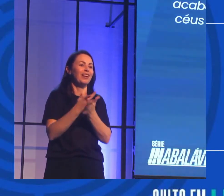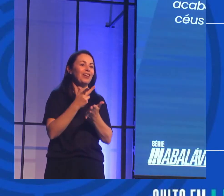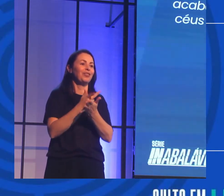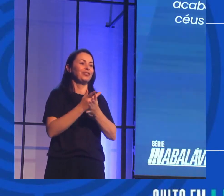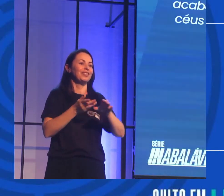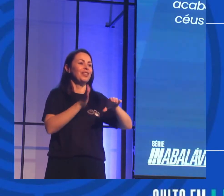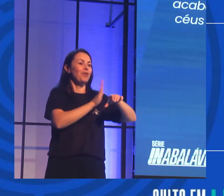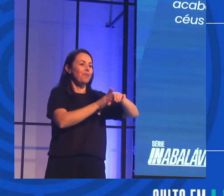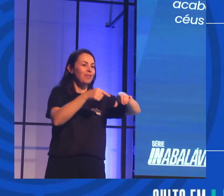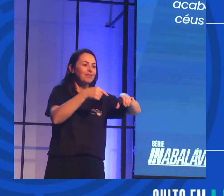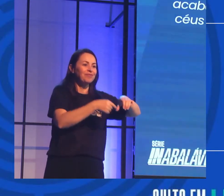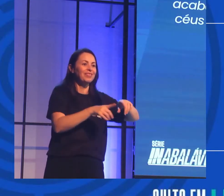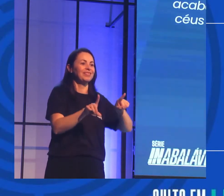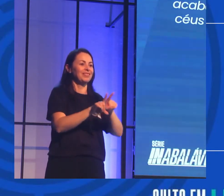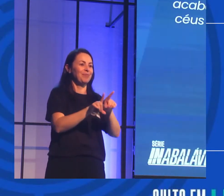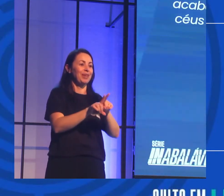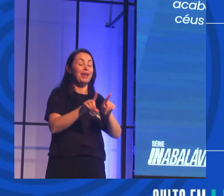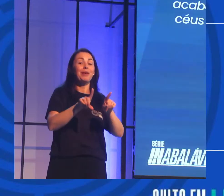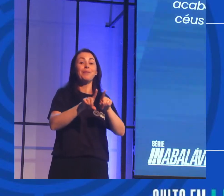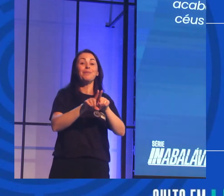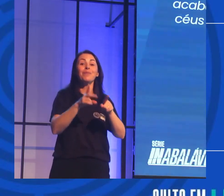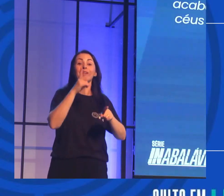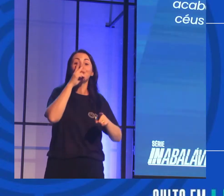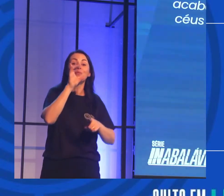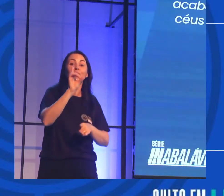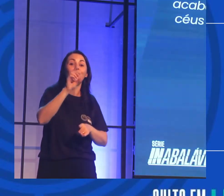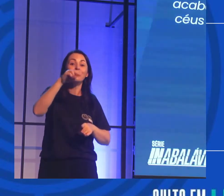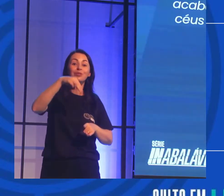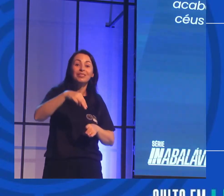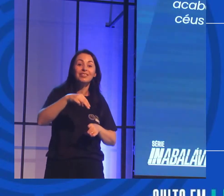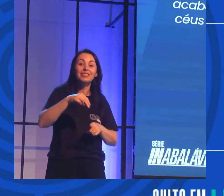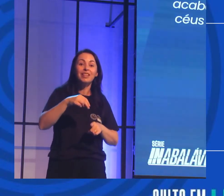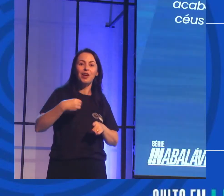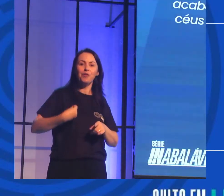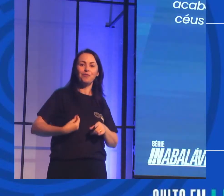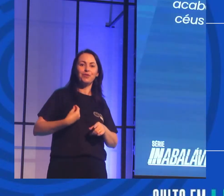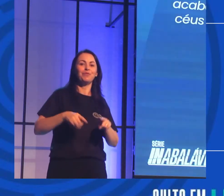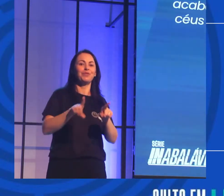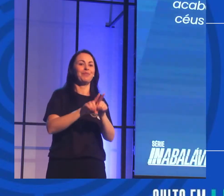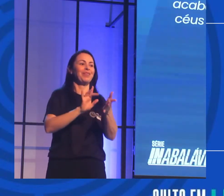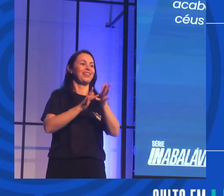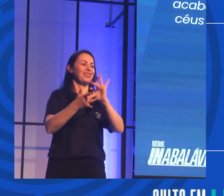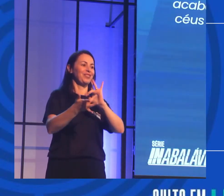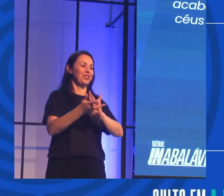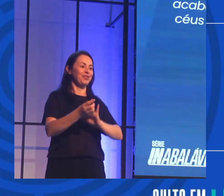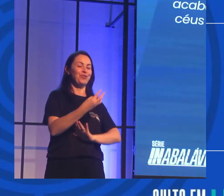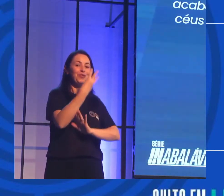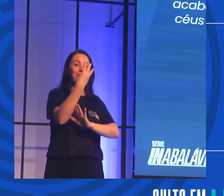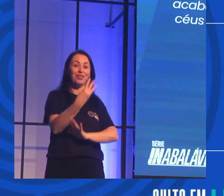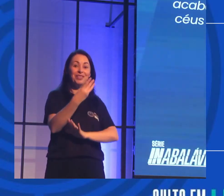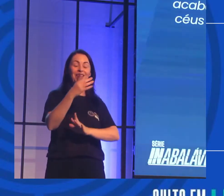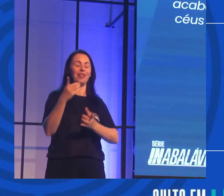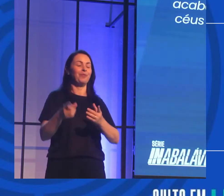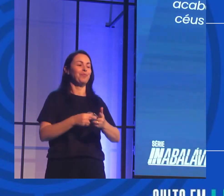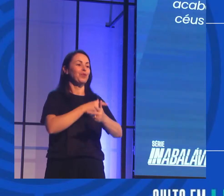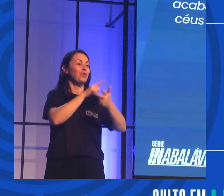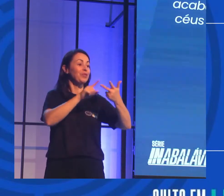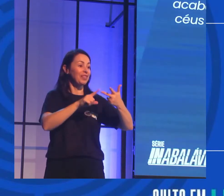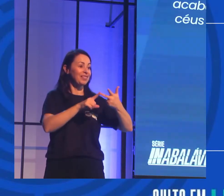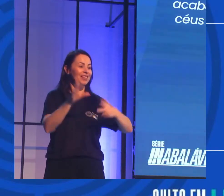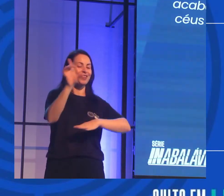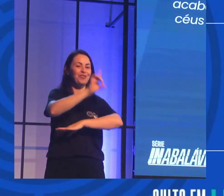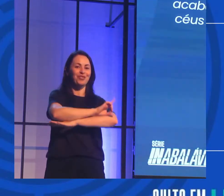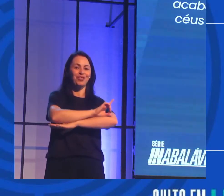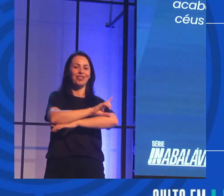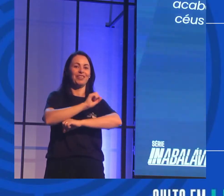Mas assim como Daniel sobreviveu, Jesus ao terceiro dia ressuscitou, está vivo hoje. A história